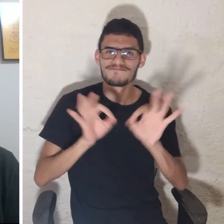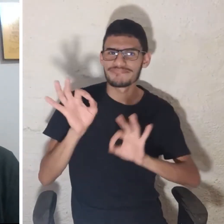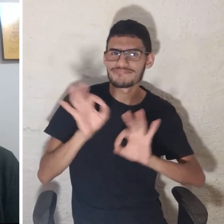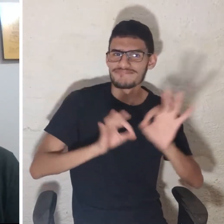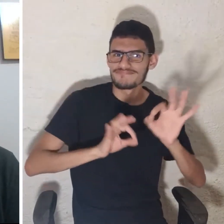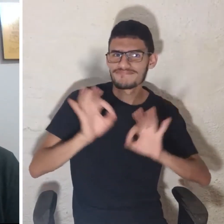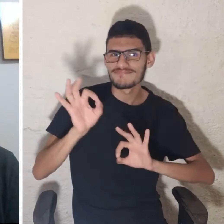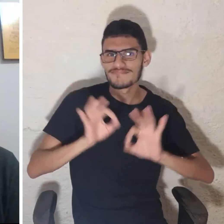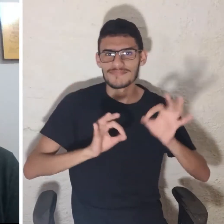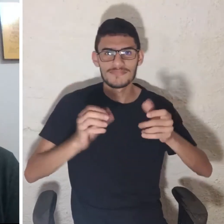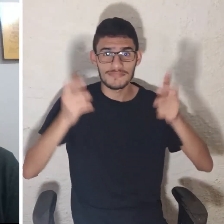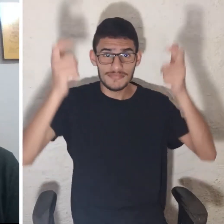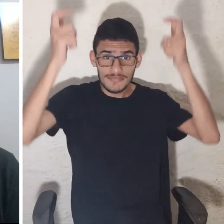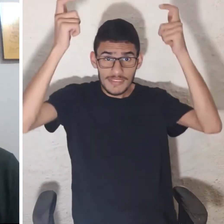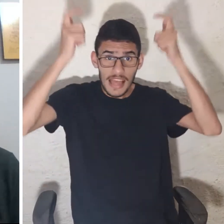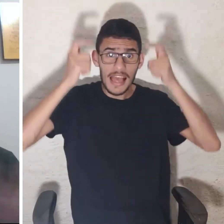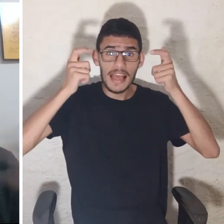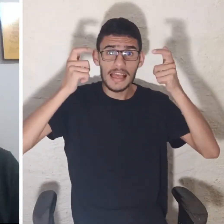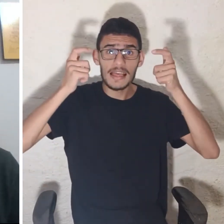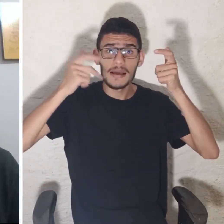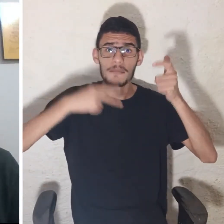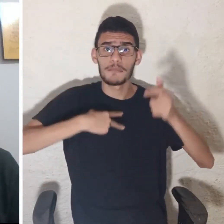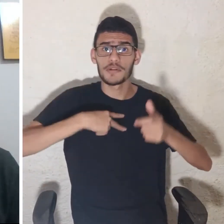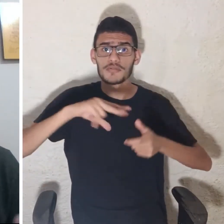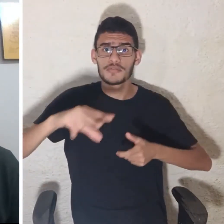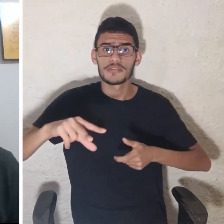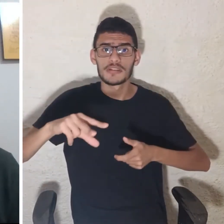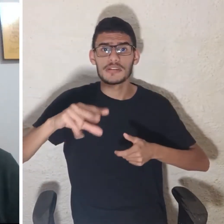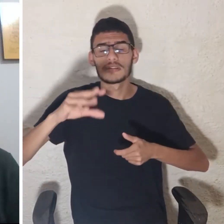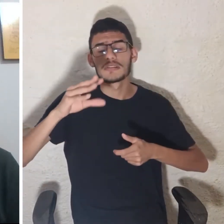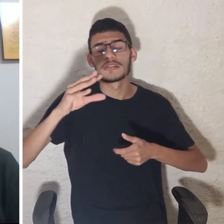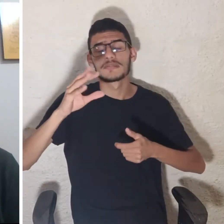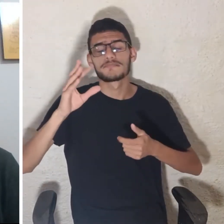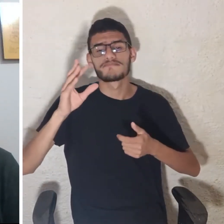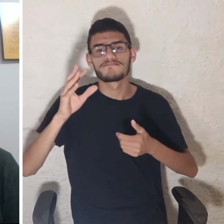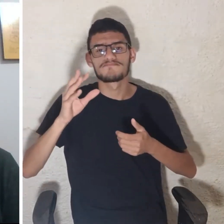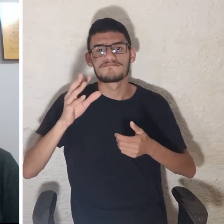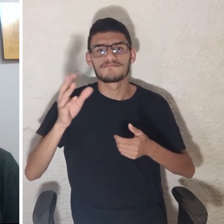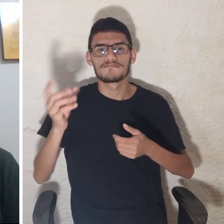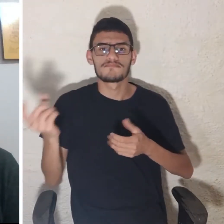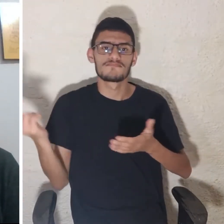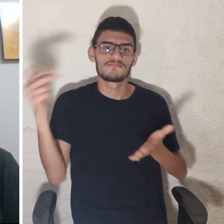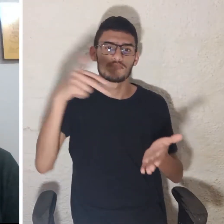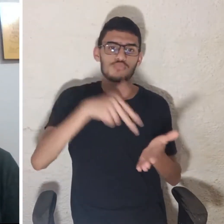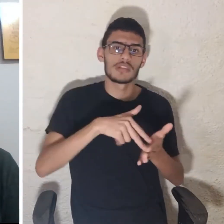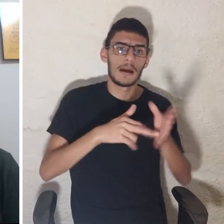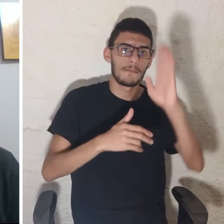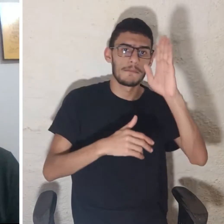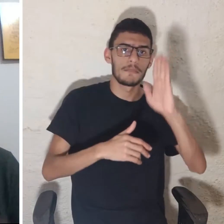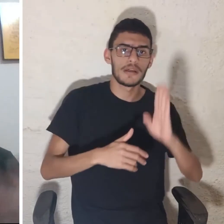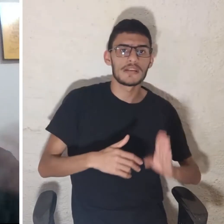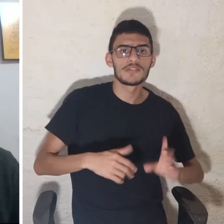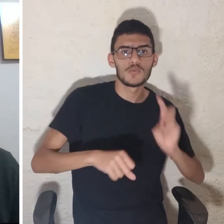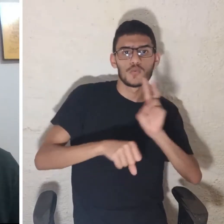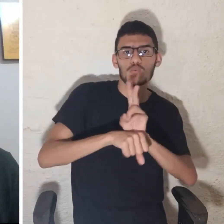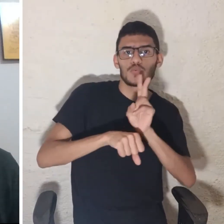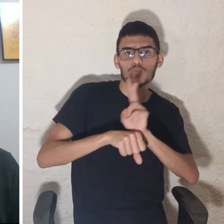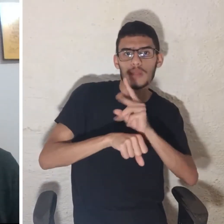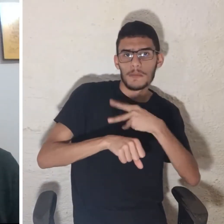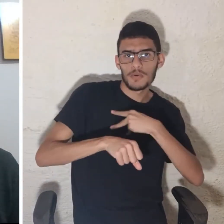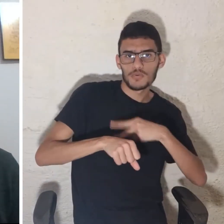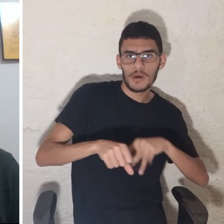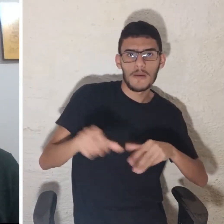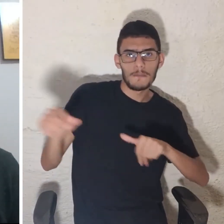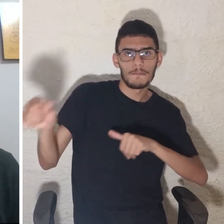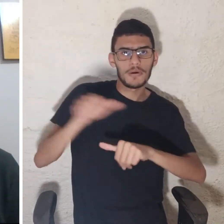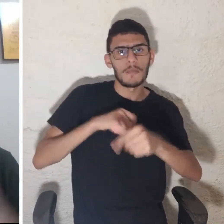plano do rei de Portugal, dos reis de Portugal, passarem a governar, né, Portugal do Brasil, porque o Brasil era muito maior